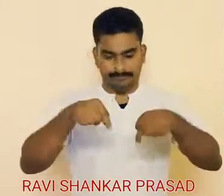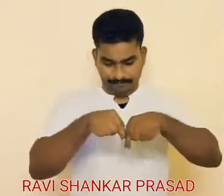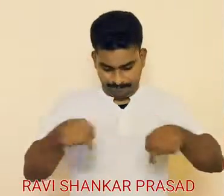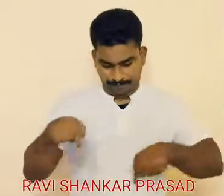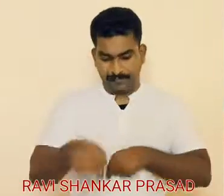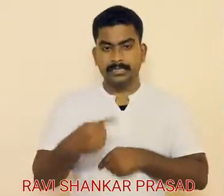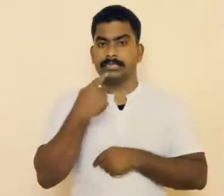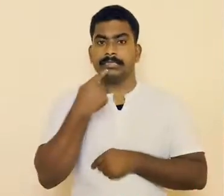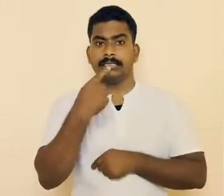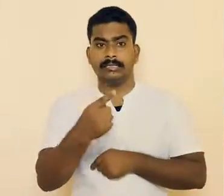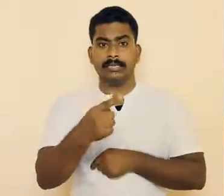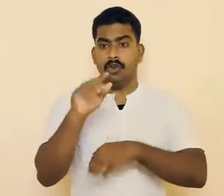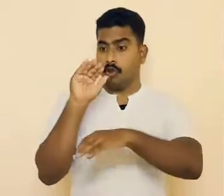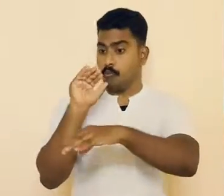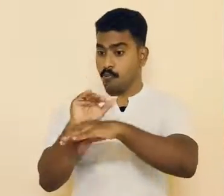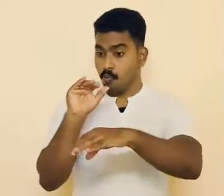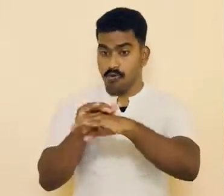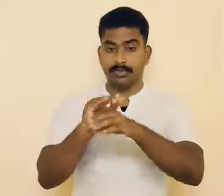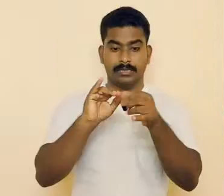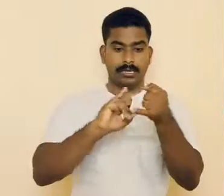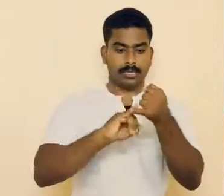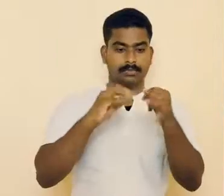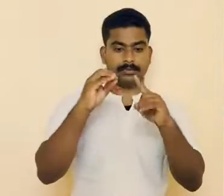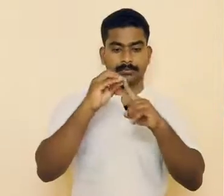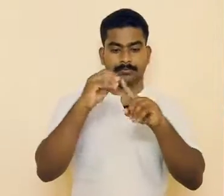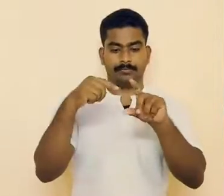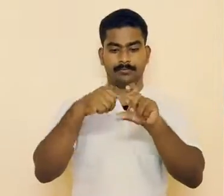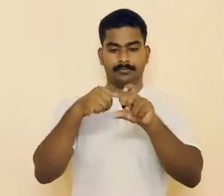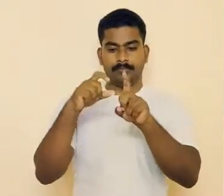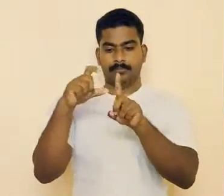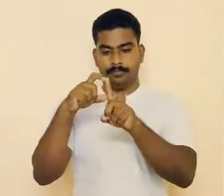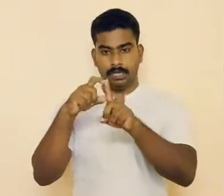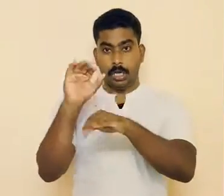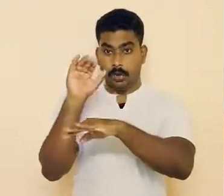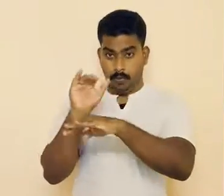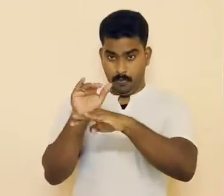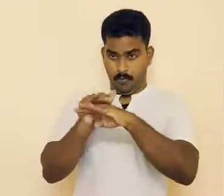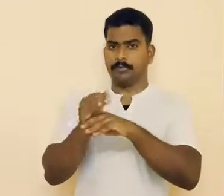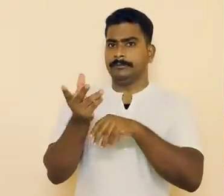അന്താരാഷ്ട്ര സ്പീഡ് പോസ്റ്റ് പുനരാരംഭിക്കുമെന്ന് കേന്ദ്രമന്ത്രി രവിശങ്കർ പ്രസാദ്.